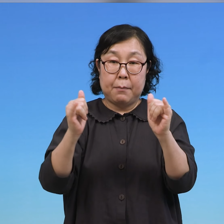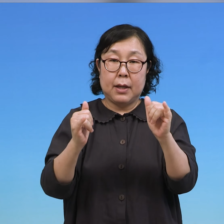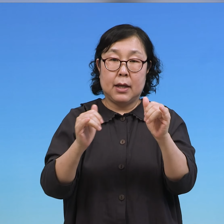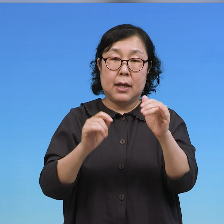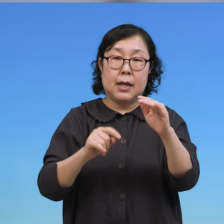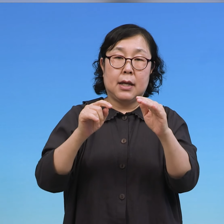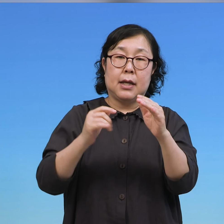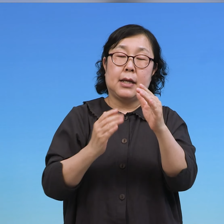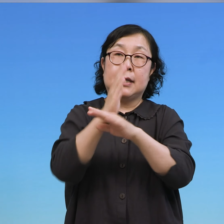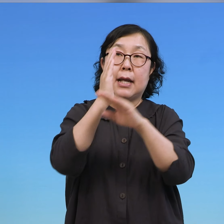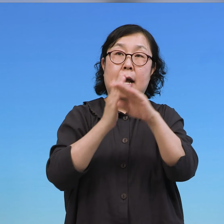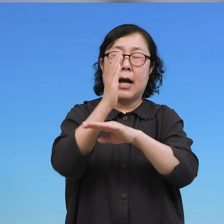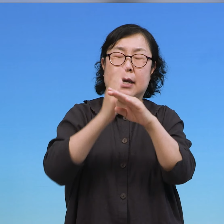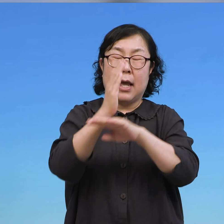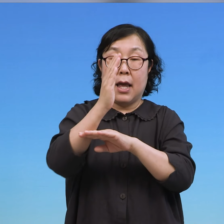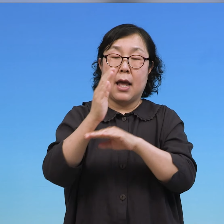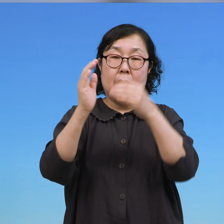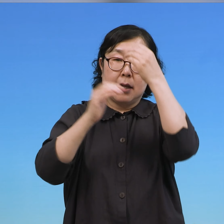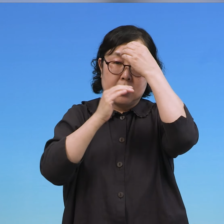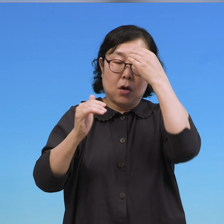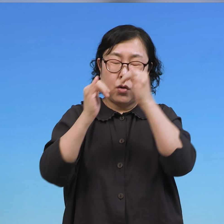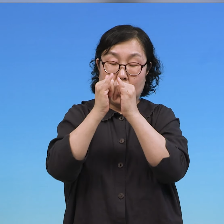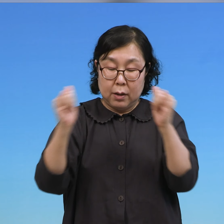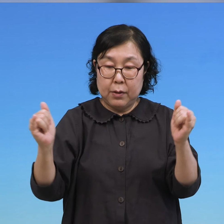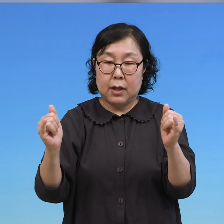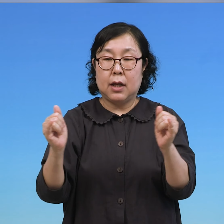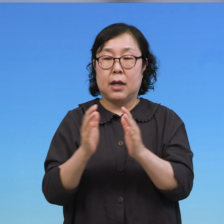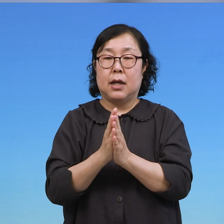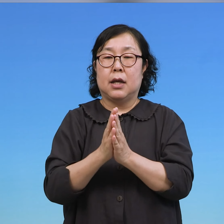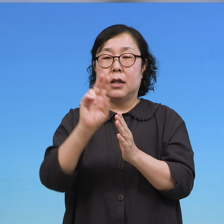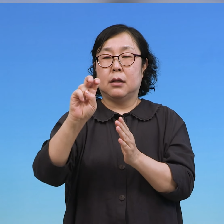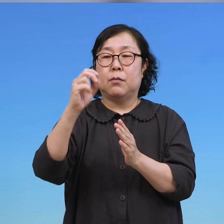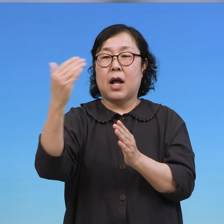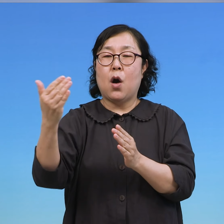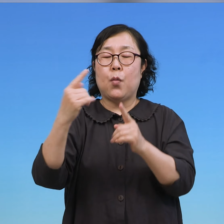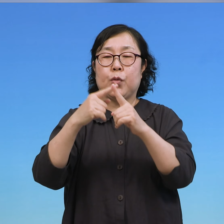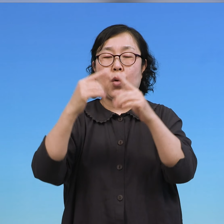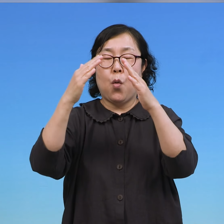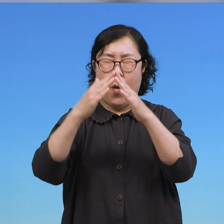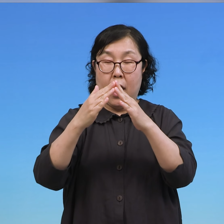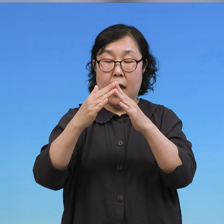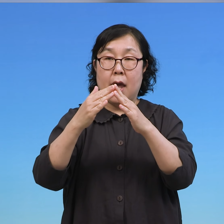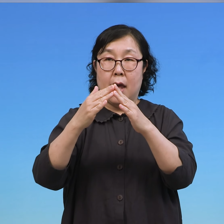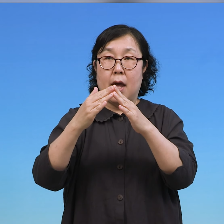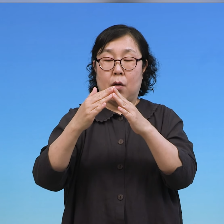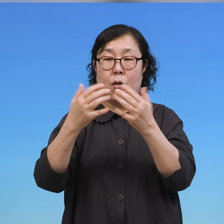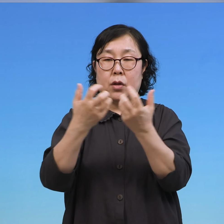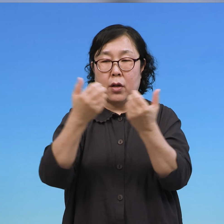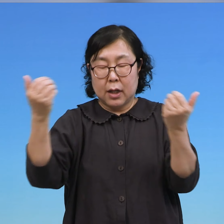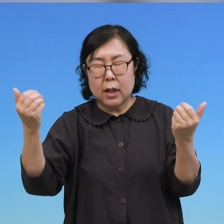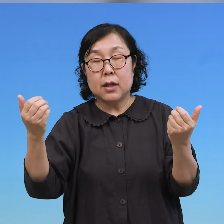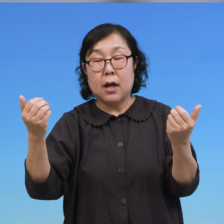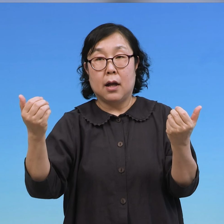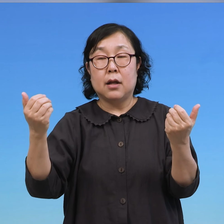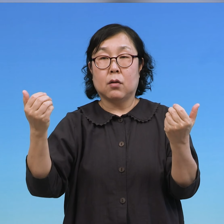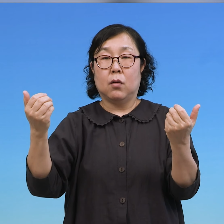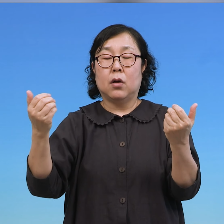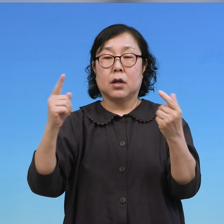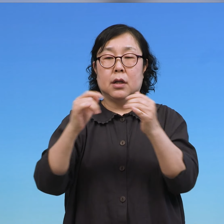성도님들이 이제 29교회와 지역의 작은 교회로 가시겠다고 그렇게 응답해 주신 숫자가 10,000명이